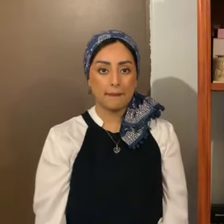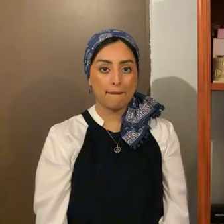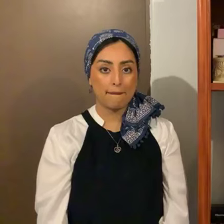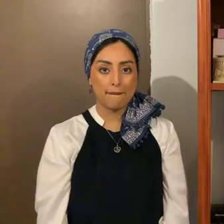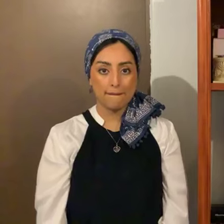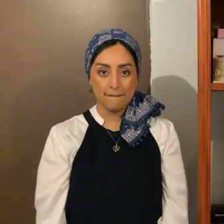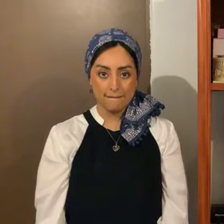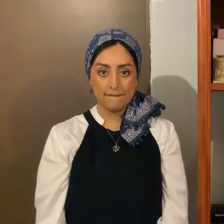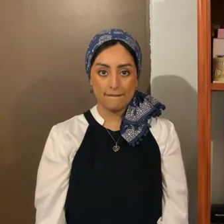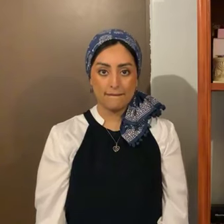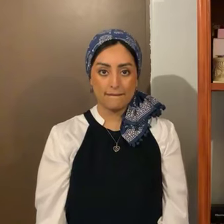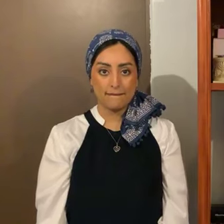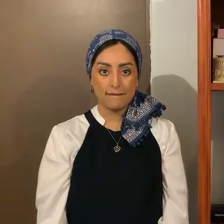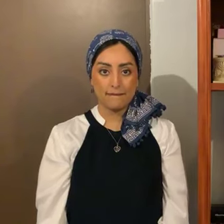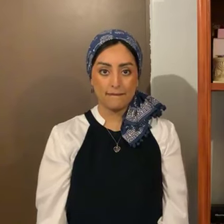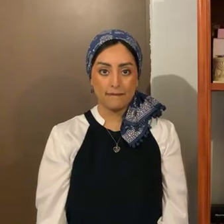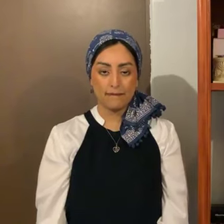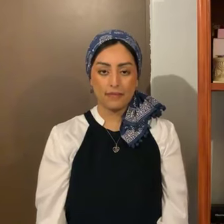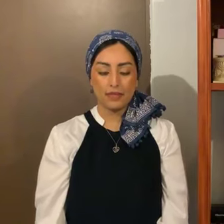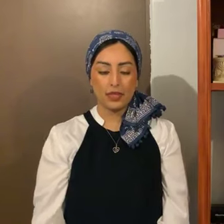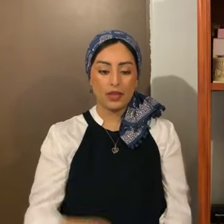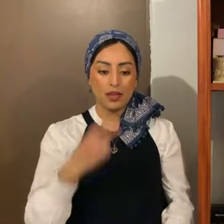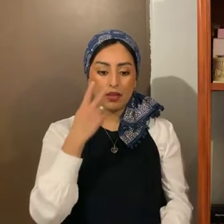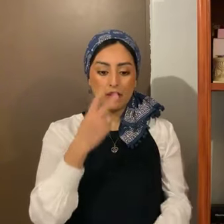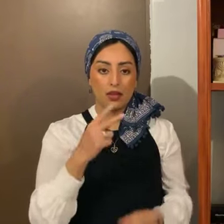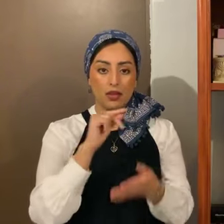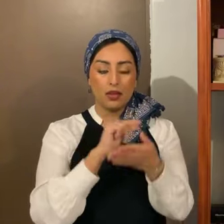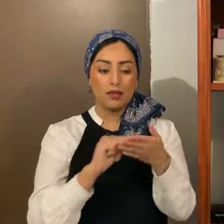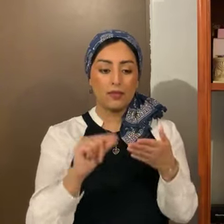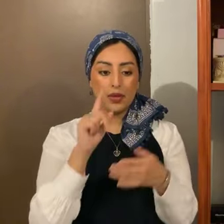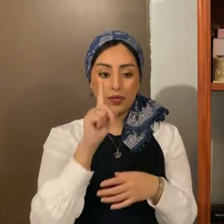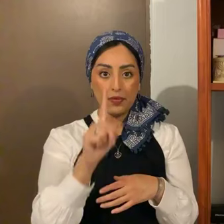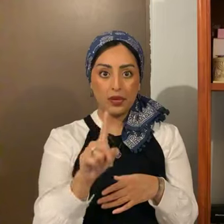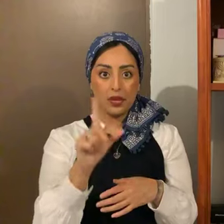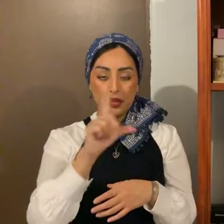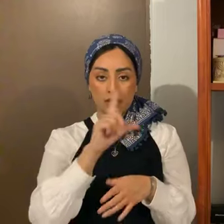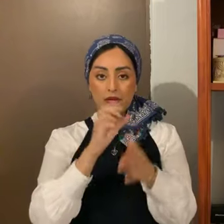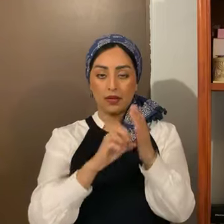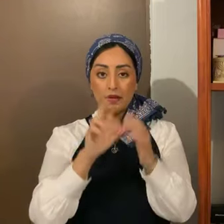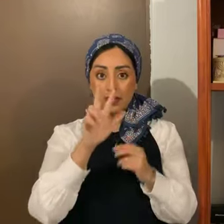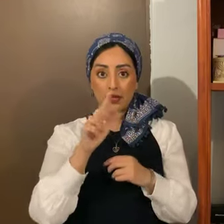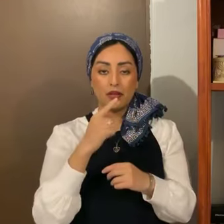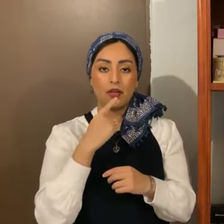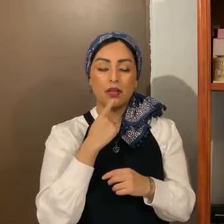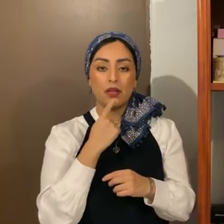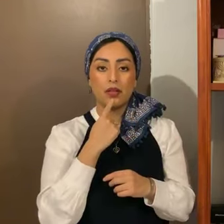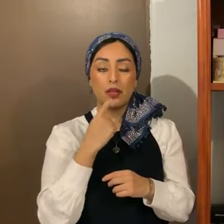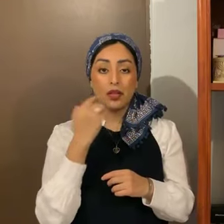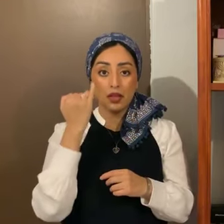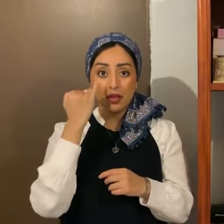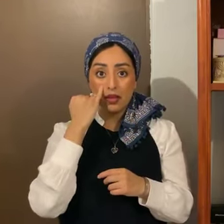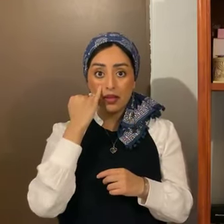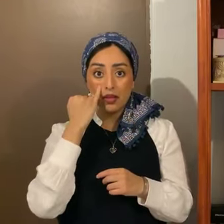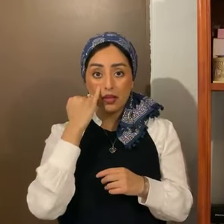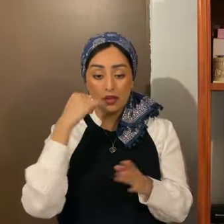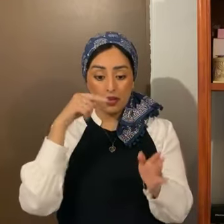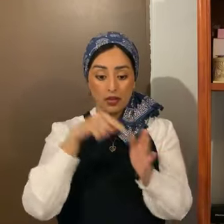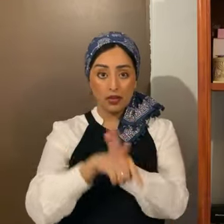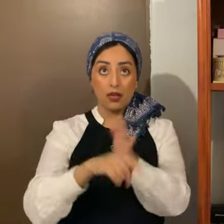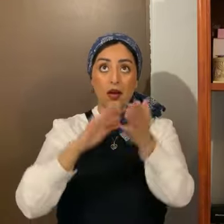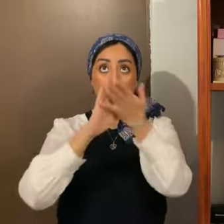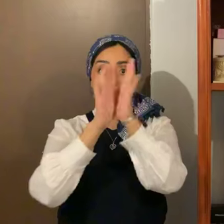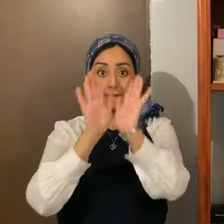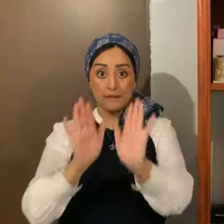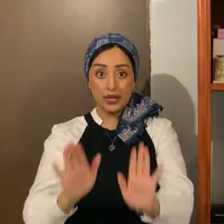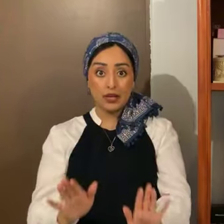Bueno, entonces ustedes ven en el verso 1 de Levítico 3 dice, si su ofrenda fuere sacrificio de